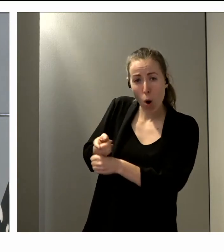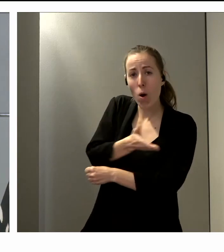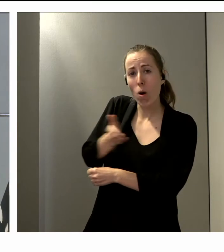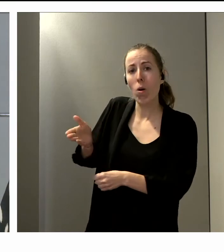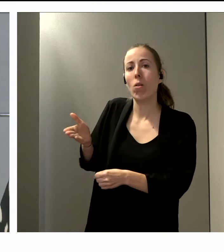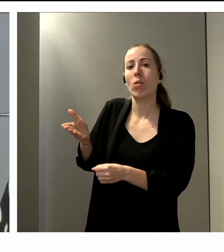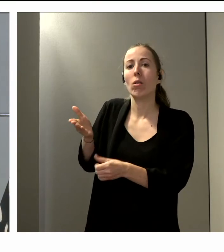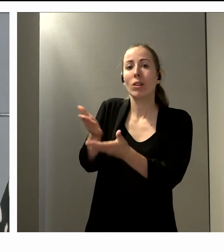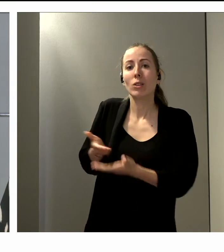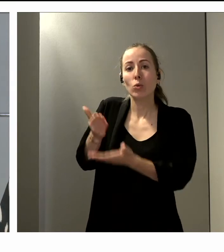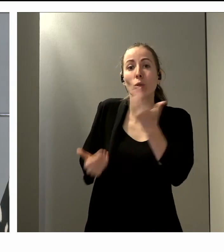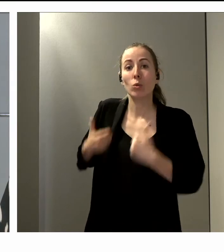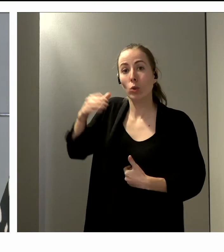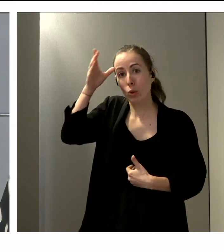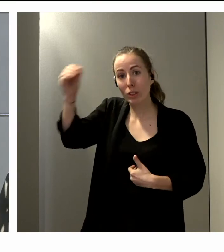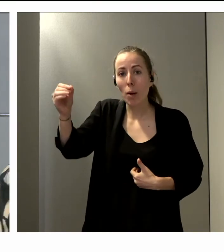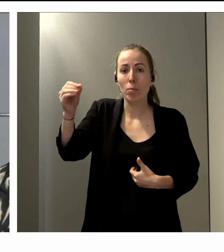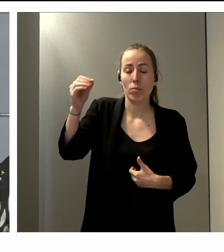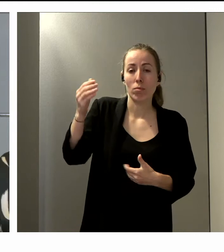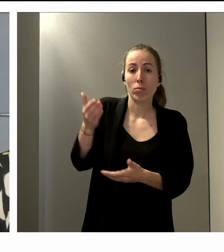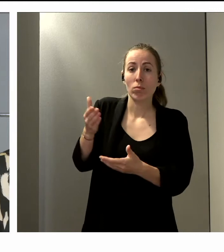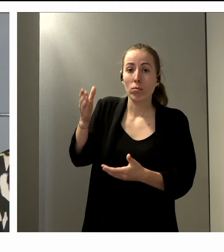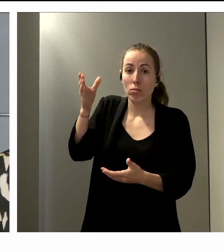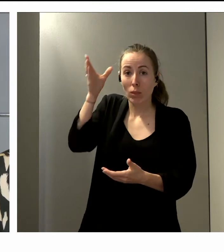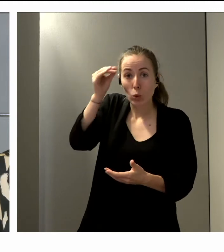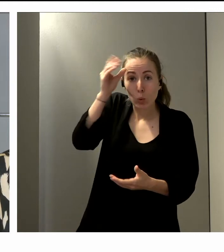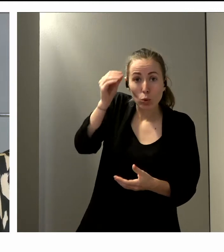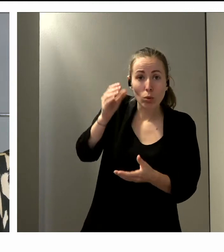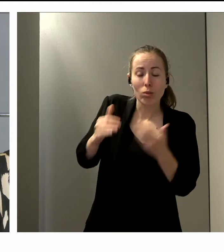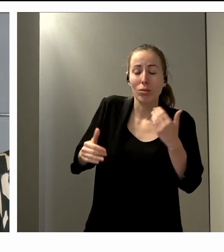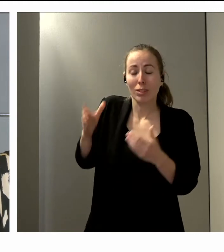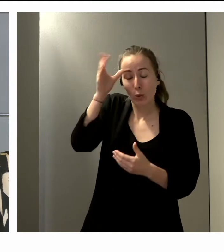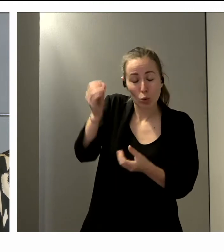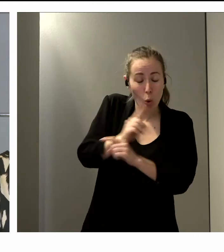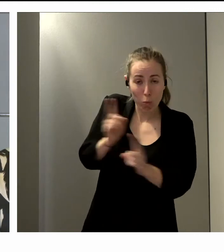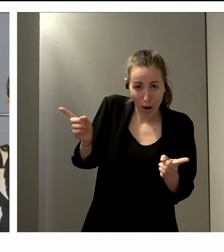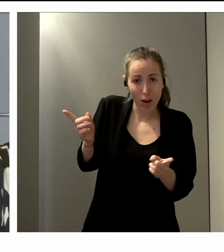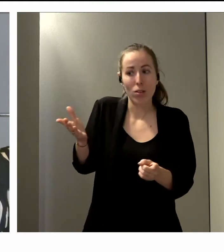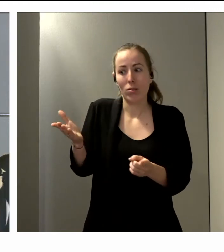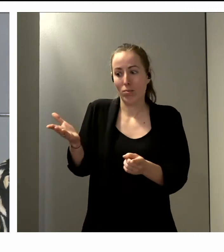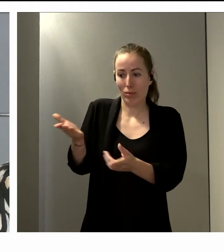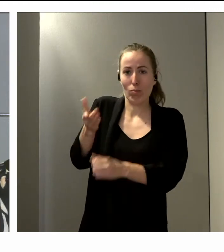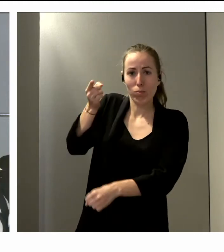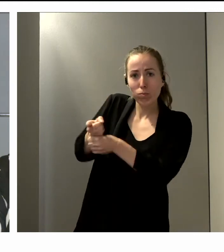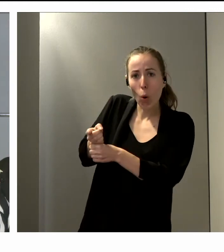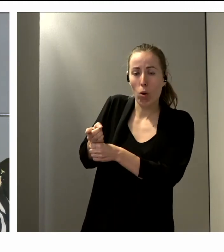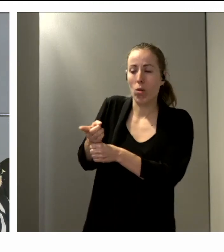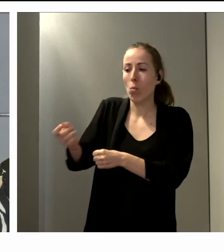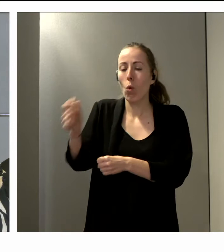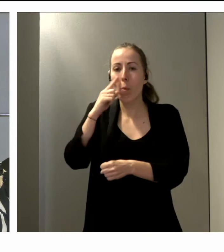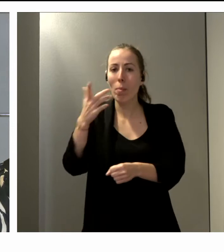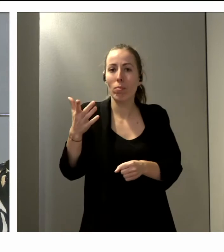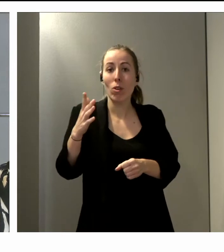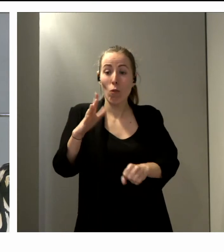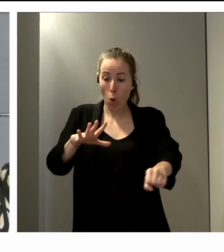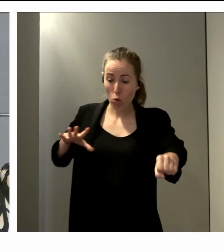aux étudiants en situation de handicap en particulier, qui doivent à la fois assumer la surcompensation liée